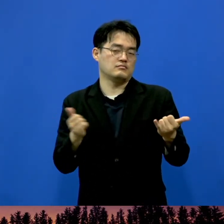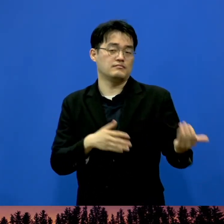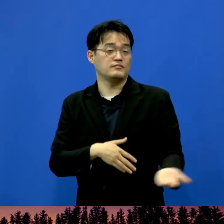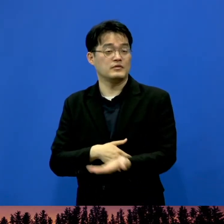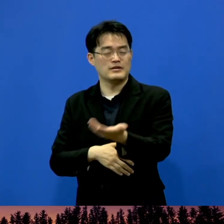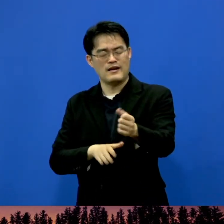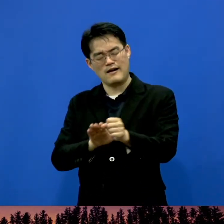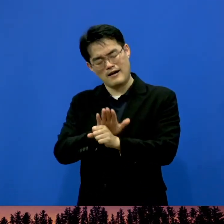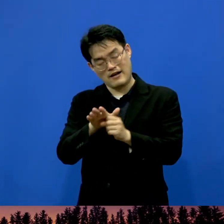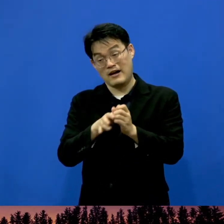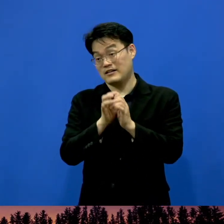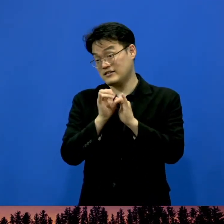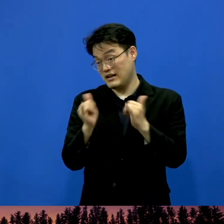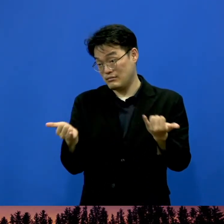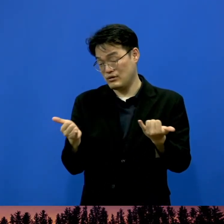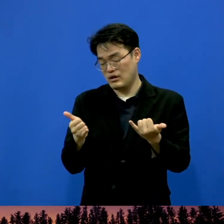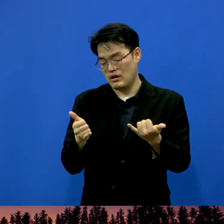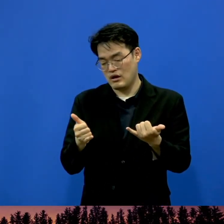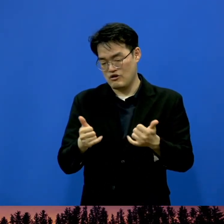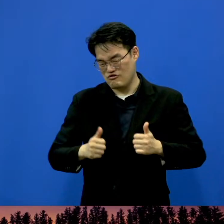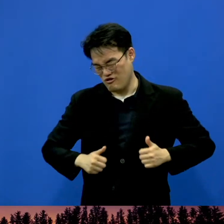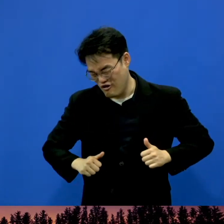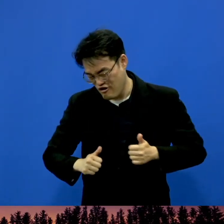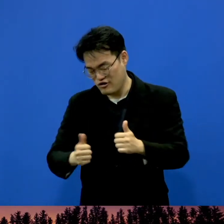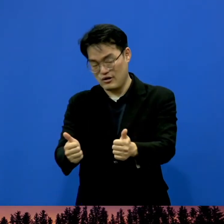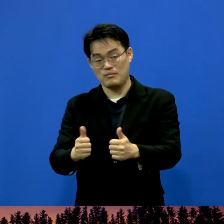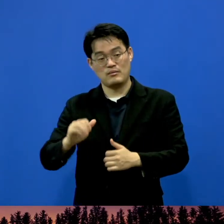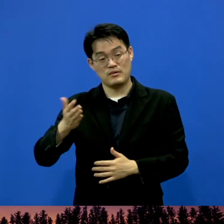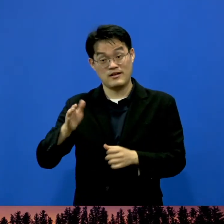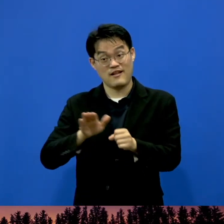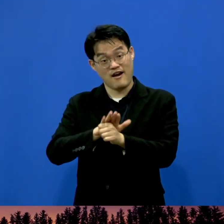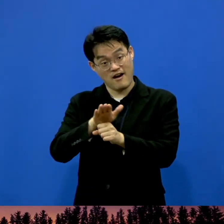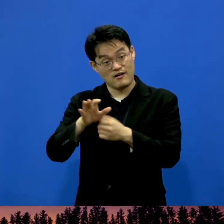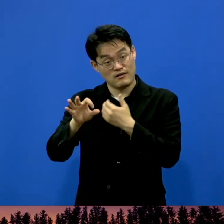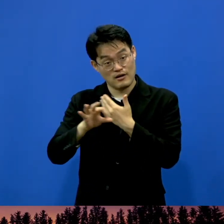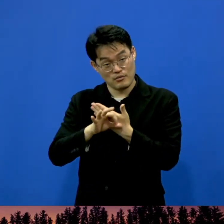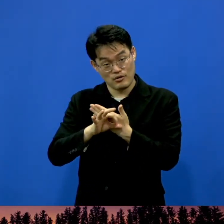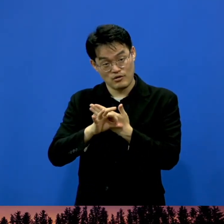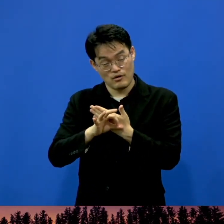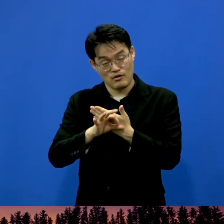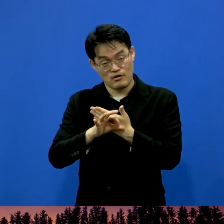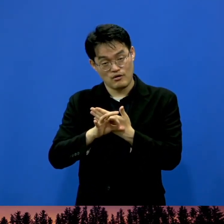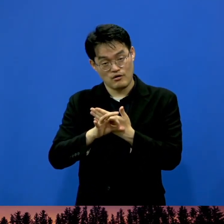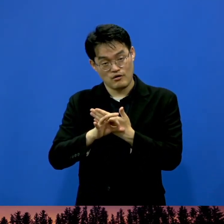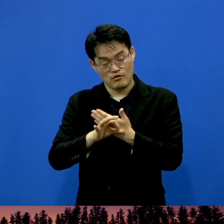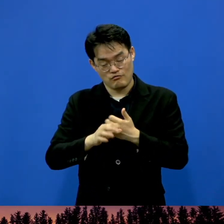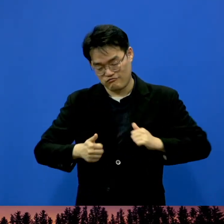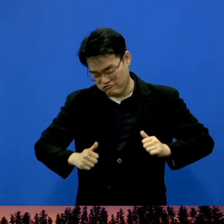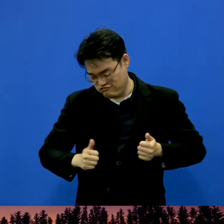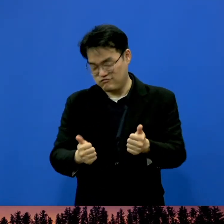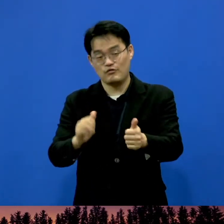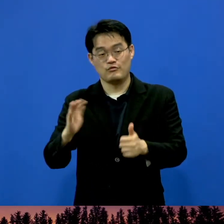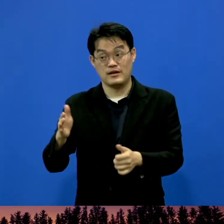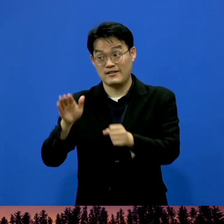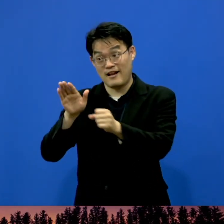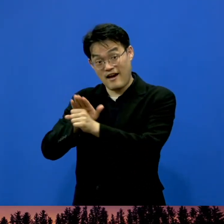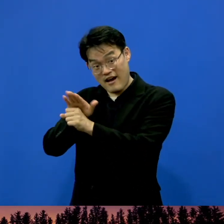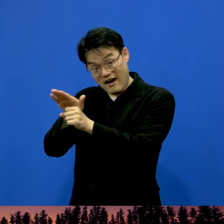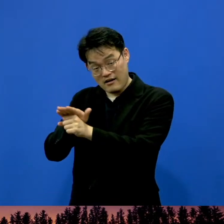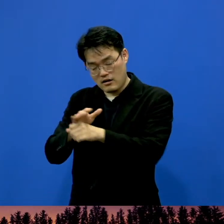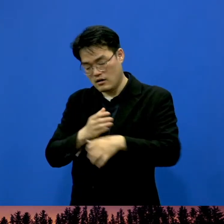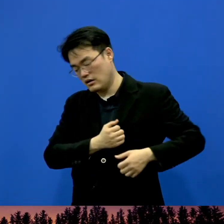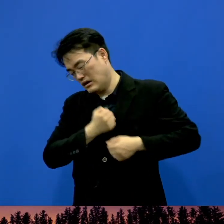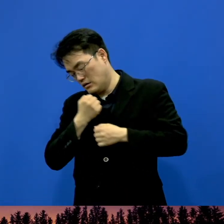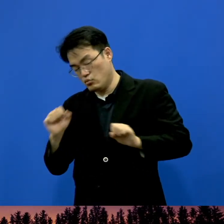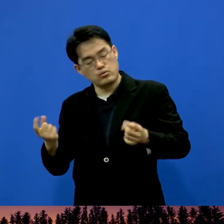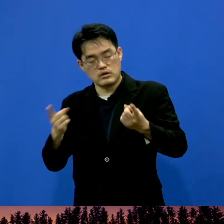사람은 부지런해지잖아요. 그죠? 사랑하면 부지런해져요. 희한해요. 사랑과 게으름은 같이 있을 수 없어요, 여러분.